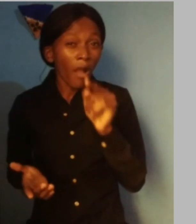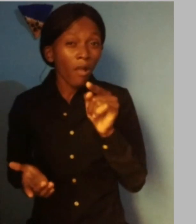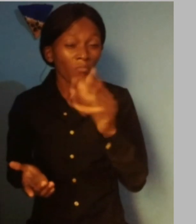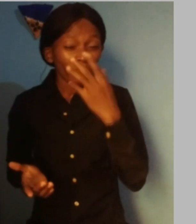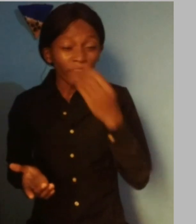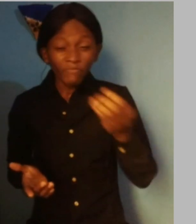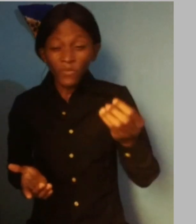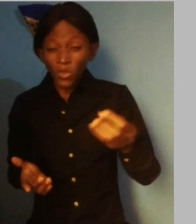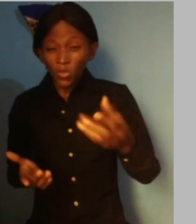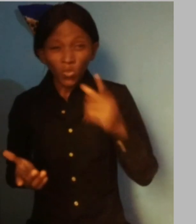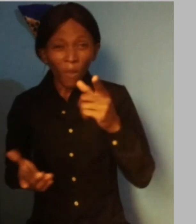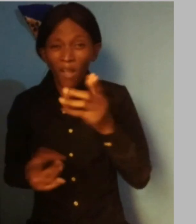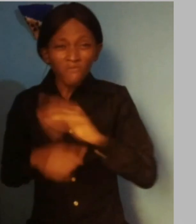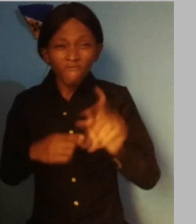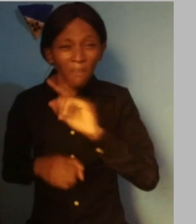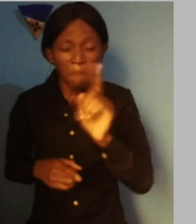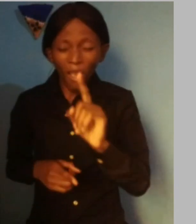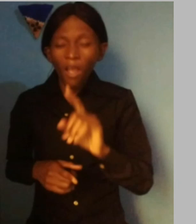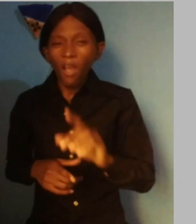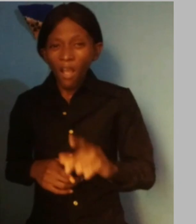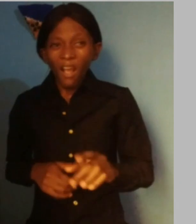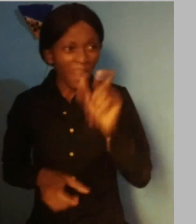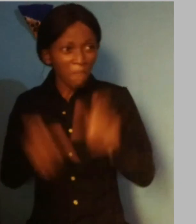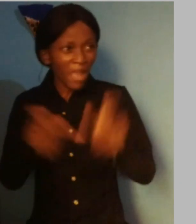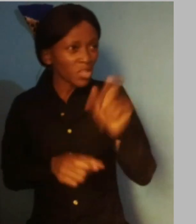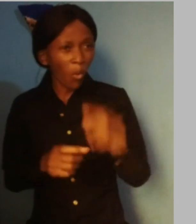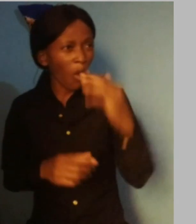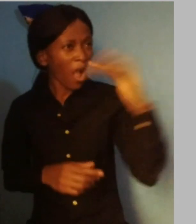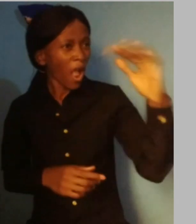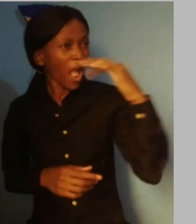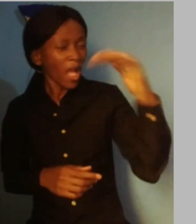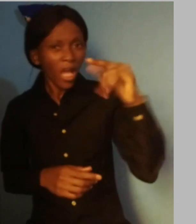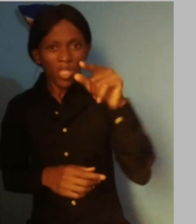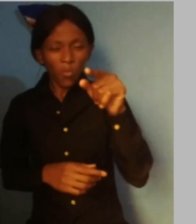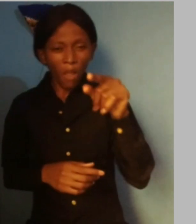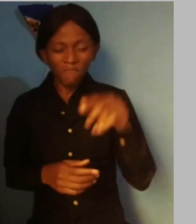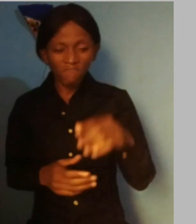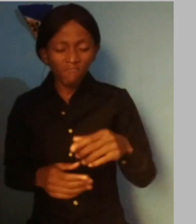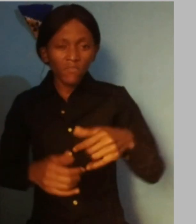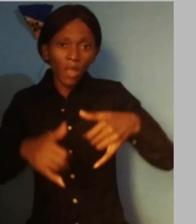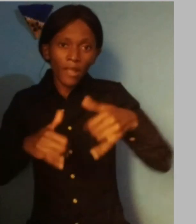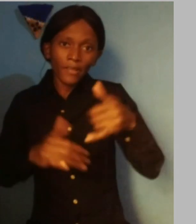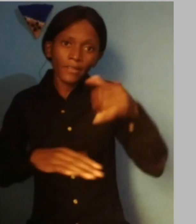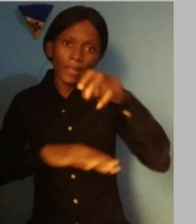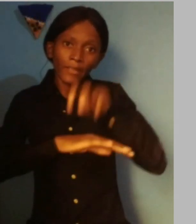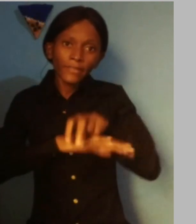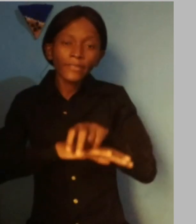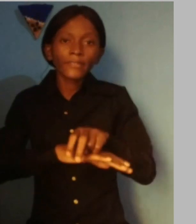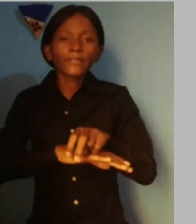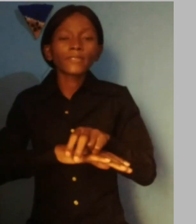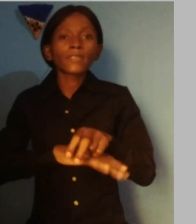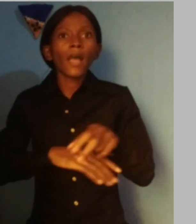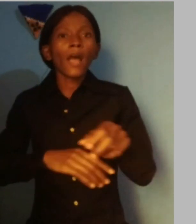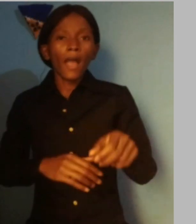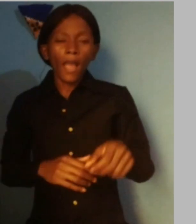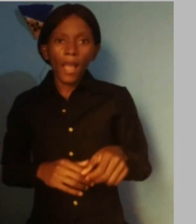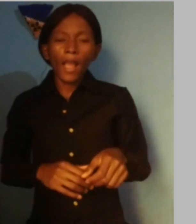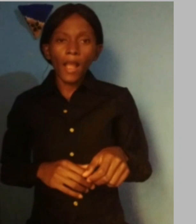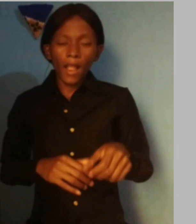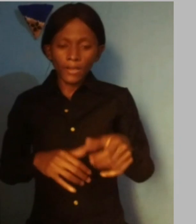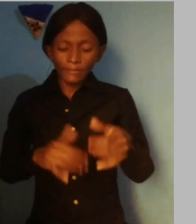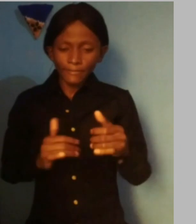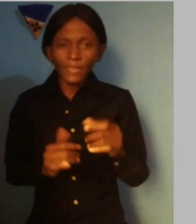Cela est considéré comme un manque de respect grave si tu ne le fais pas alors que tout le monde chante,